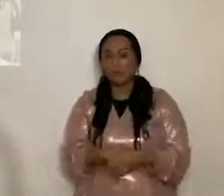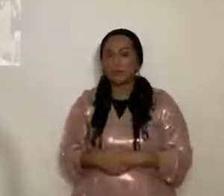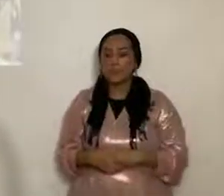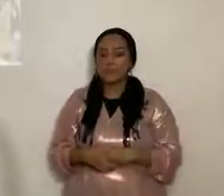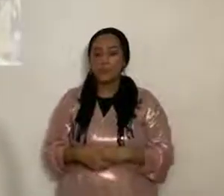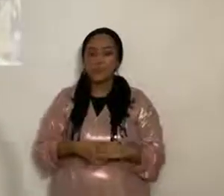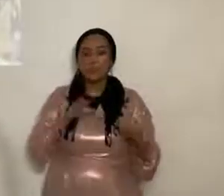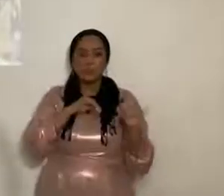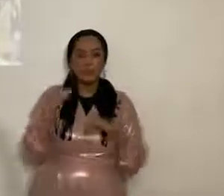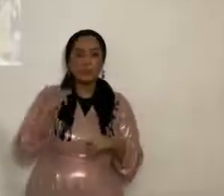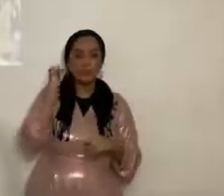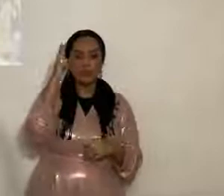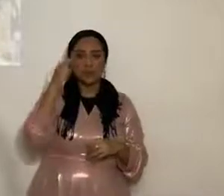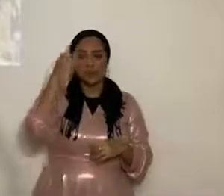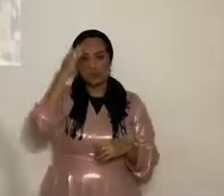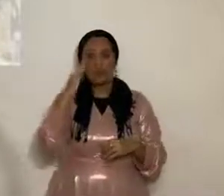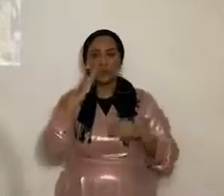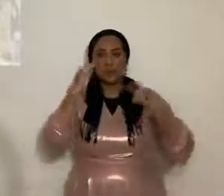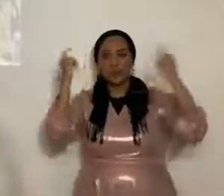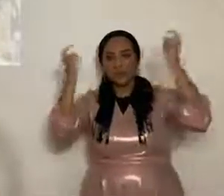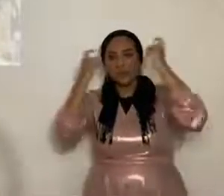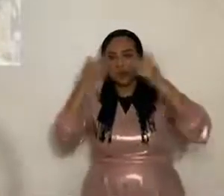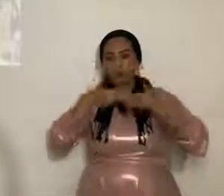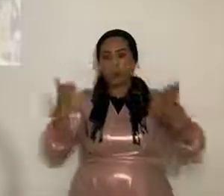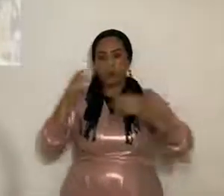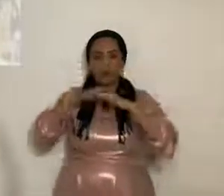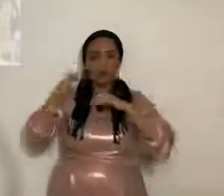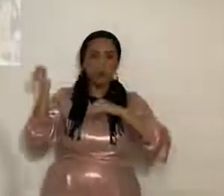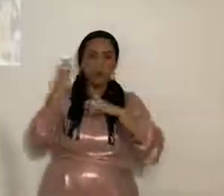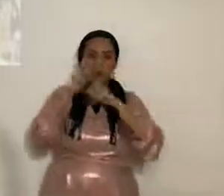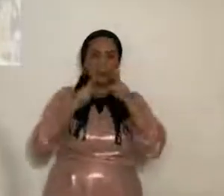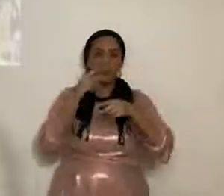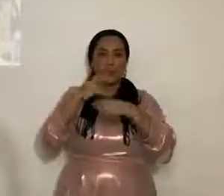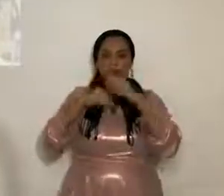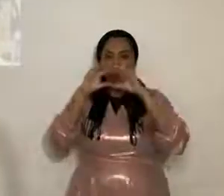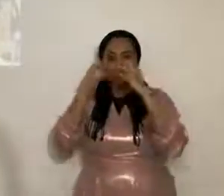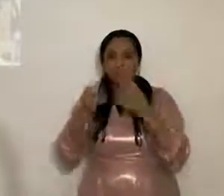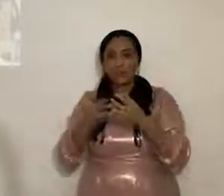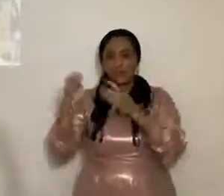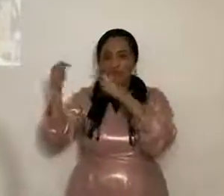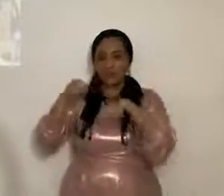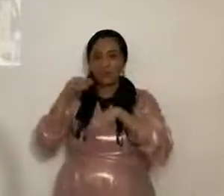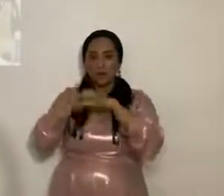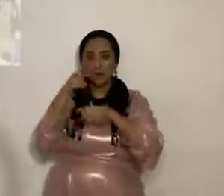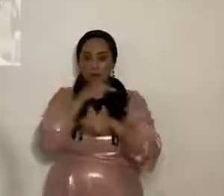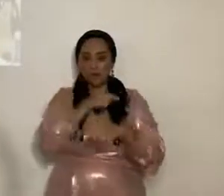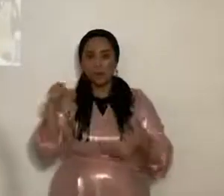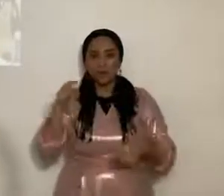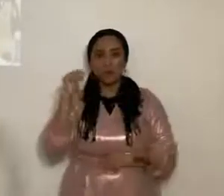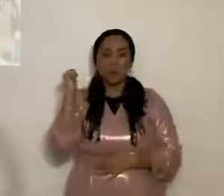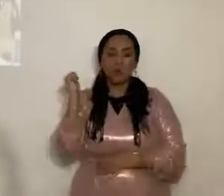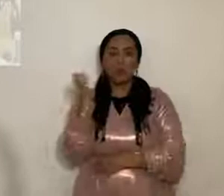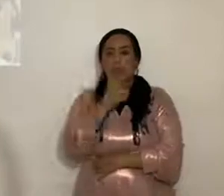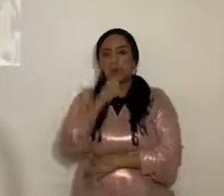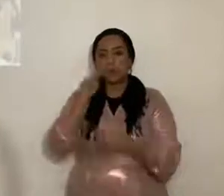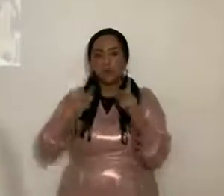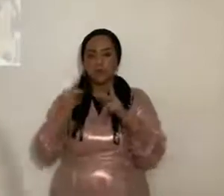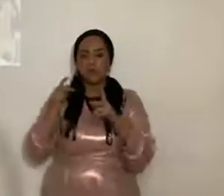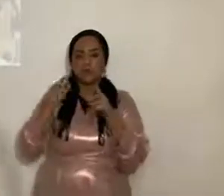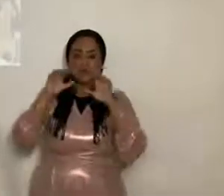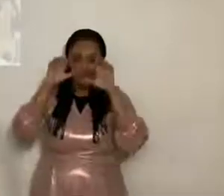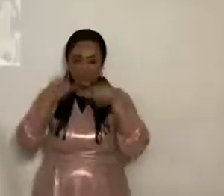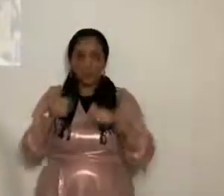atención, también Yahweh tu Elohim te exaltará sobre todas las naciones de la tierra, y vendrán sobre de ti todas estas bendiciones y te